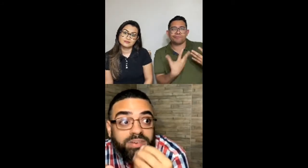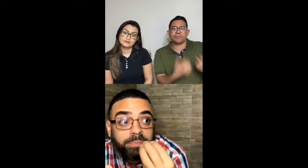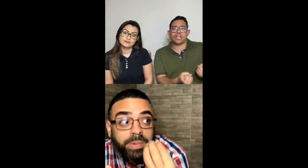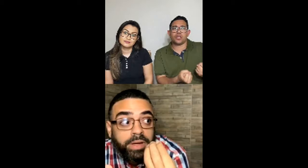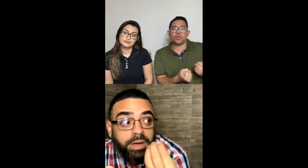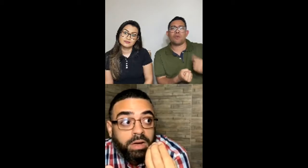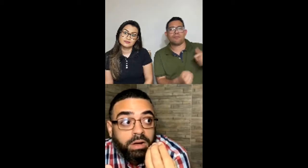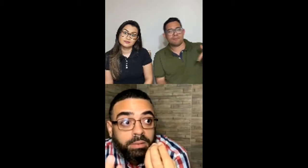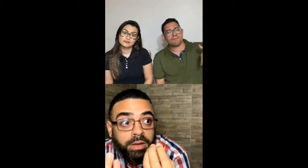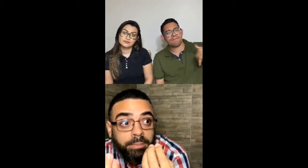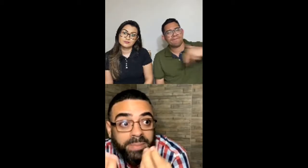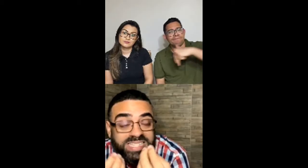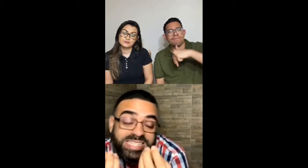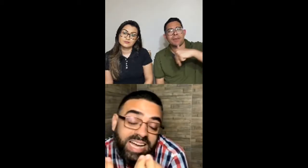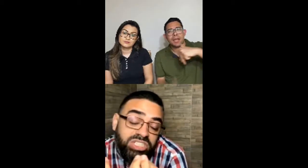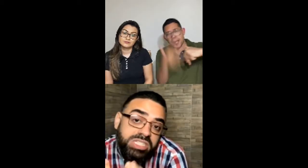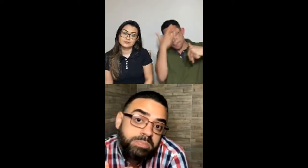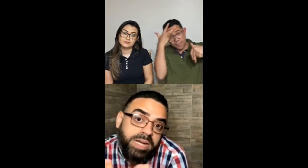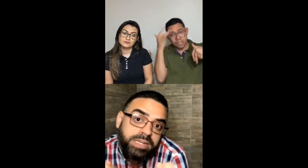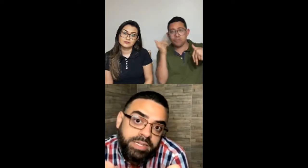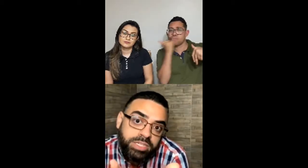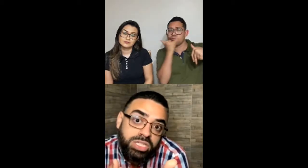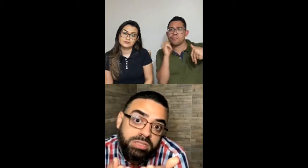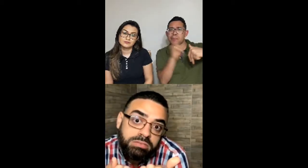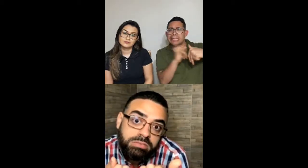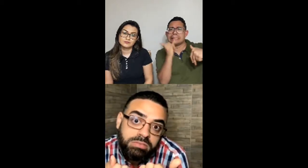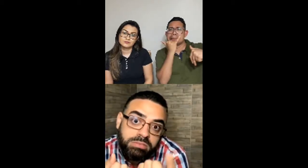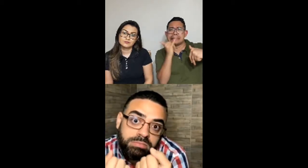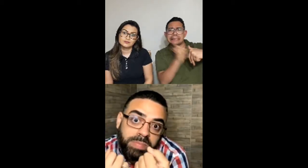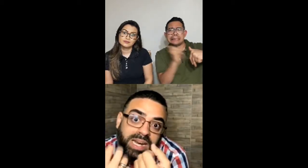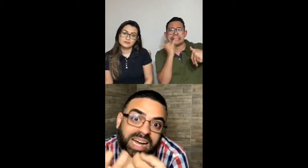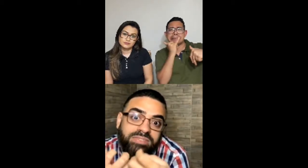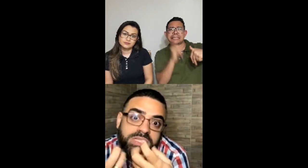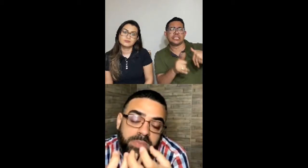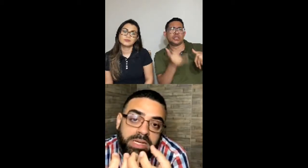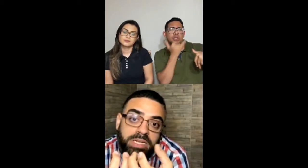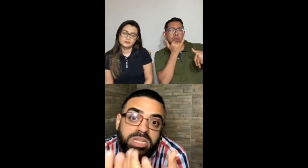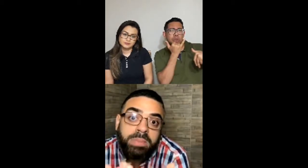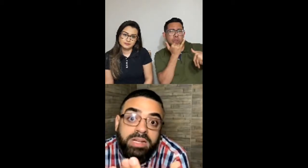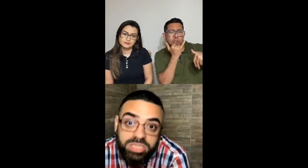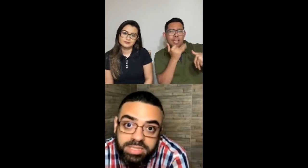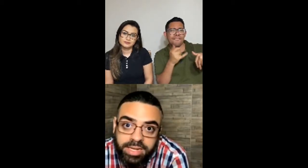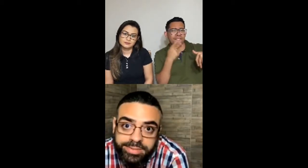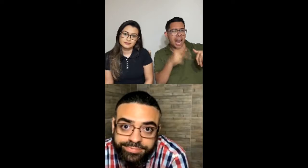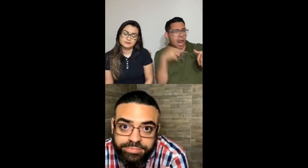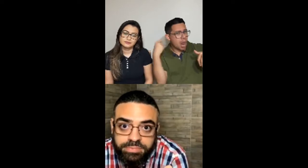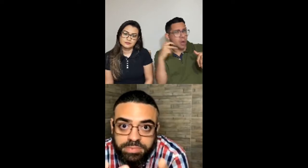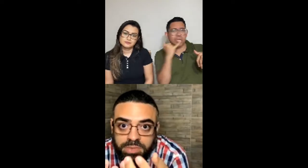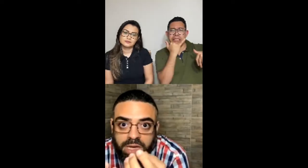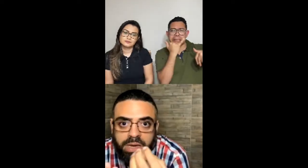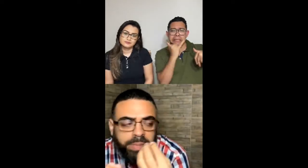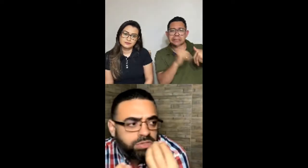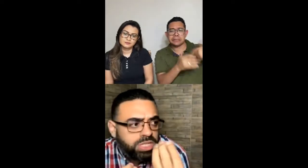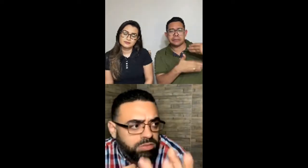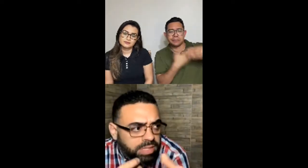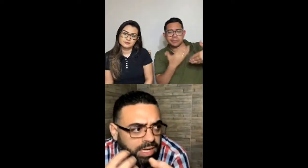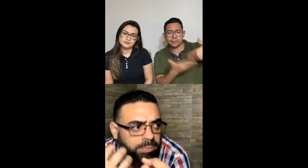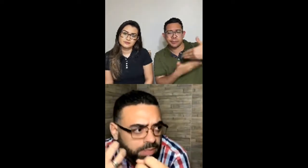que Deus falava com ela, Deus falava mensagens para a